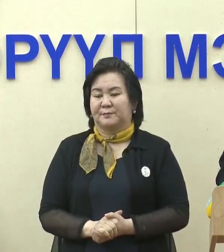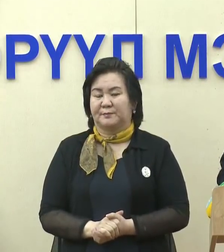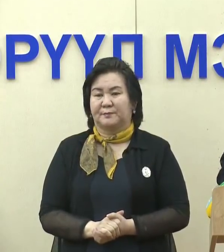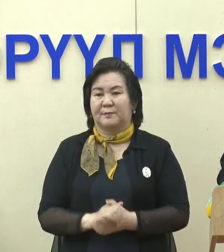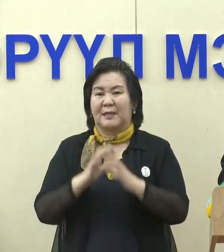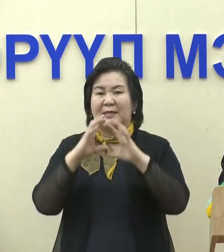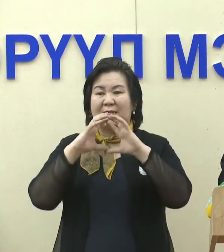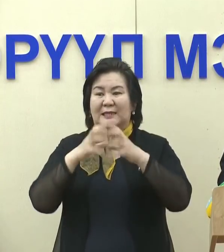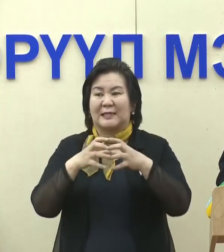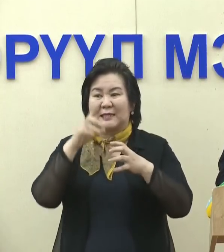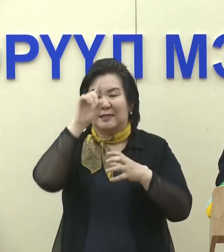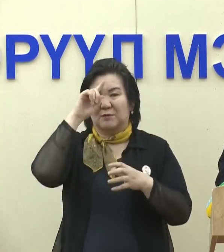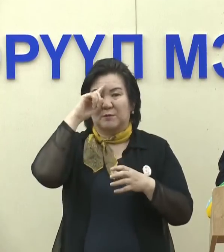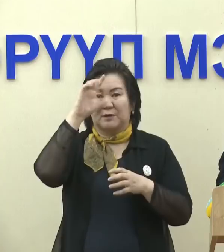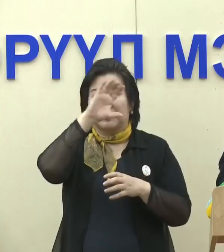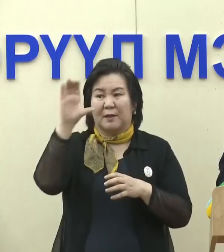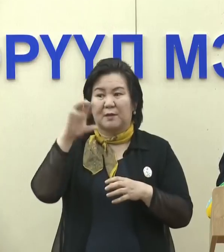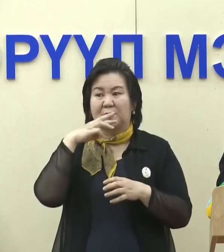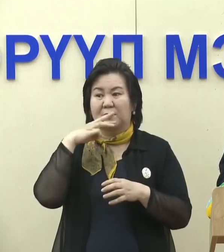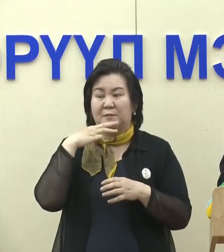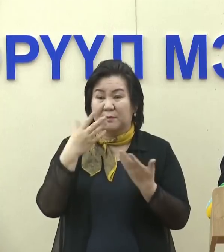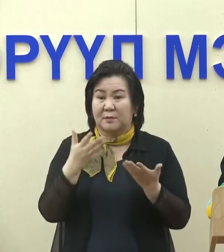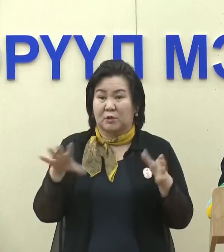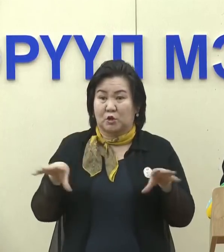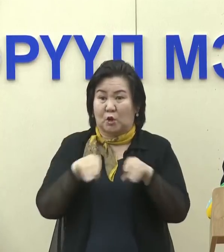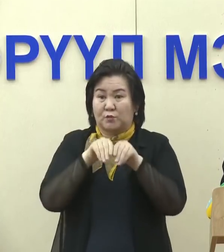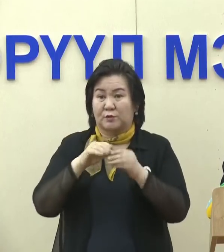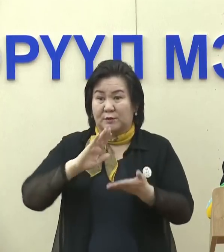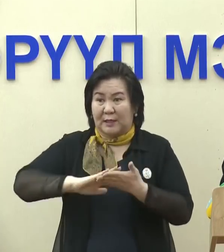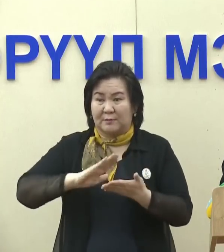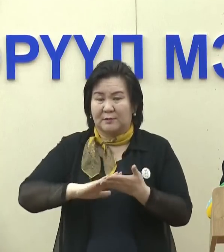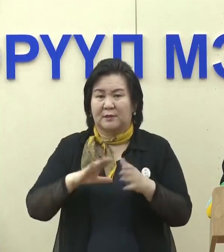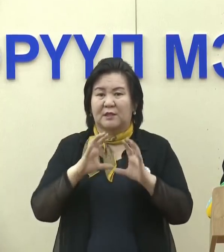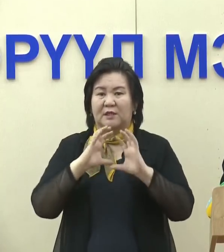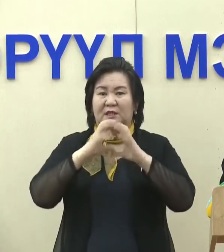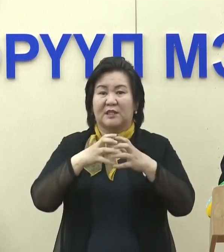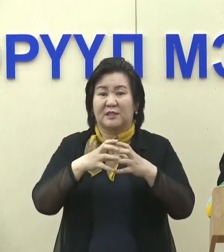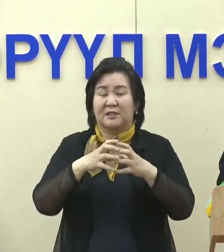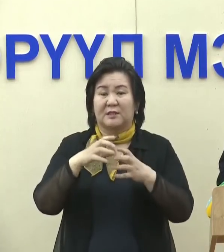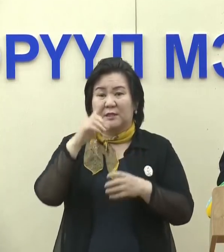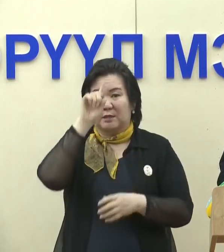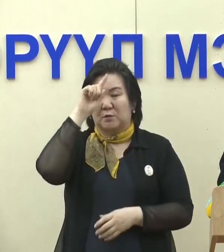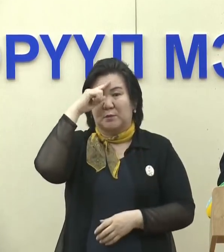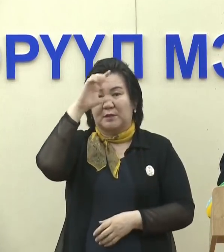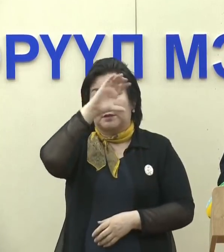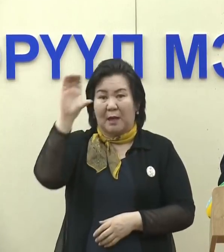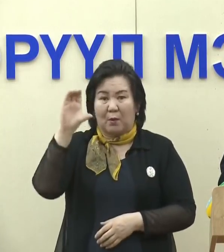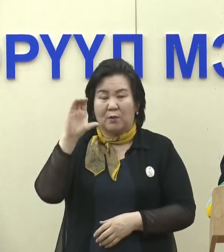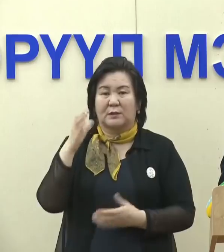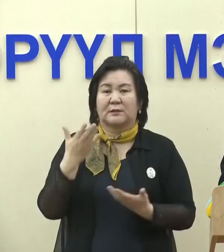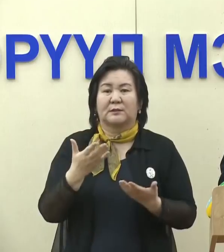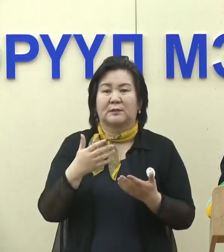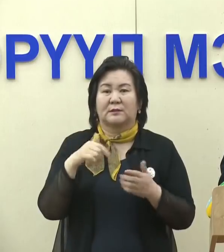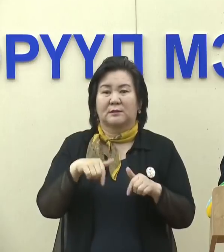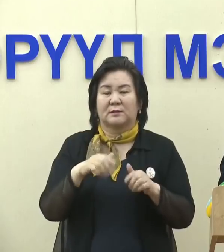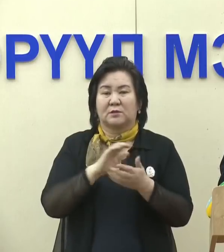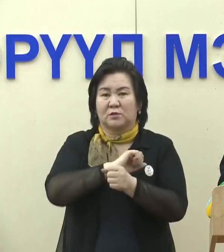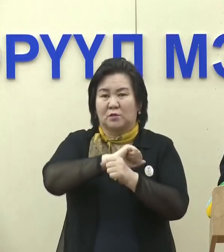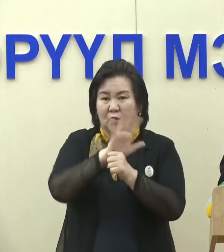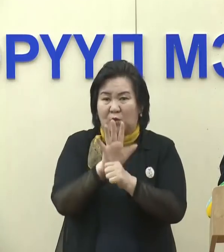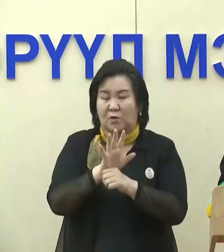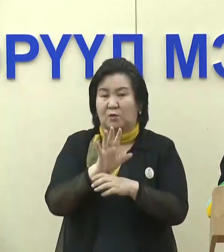За Дэлхийн эрүүл мэндийн байгууллагын өгж байгаа мэдээлэлээс товч танилцуулъя. За Дэлхийн эрүүл мэндийн байгууллагын хувьд бол шинэ